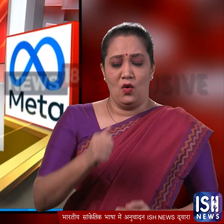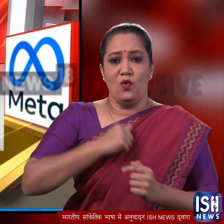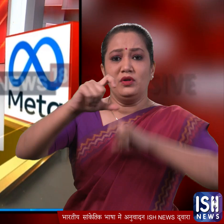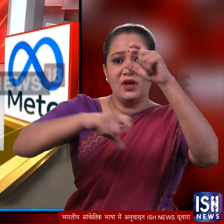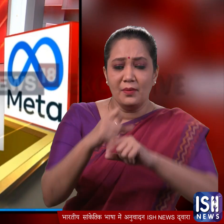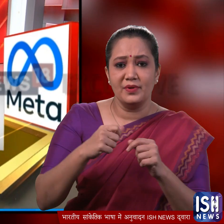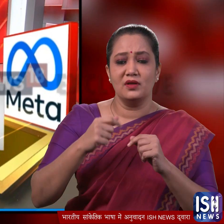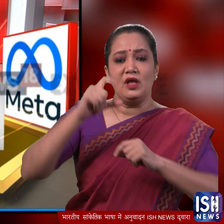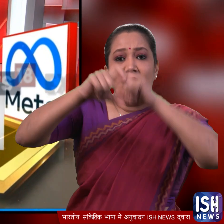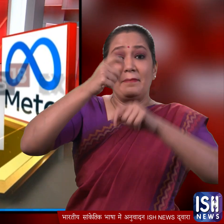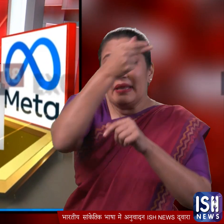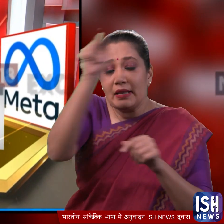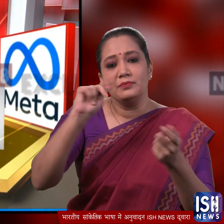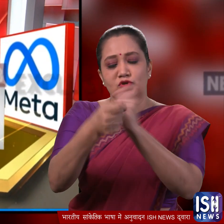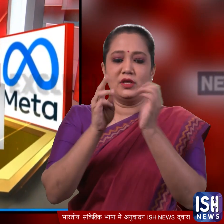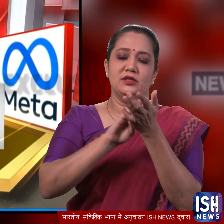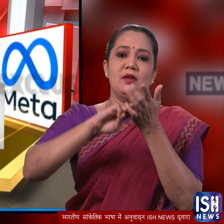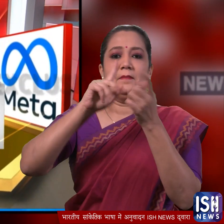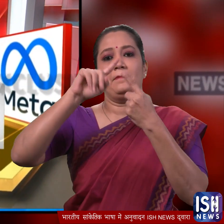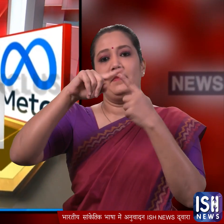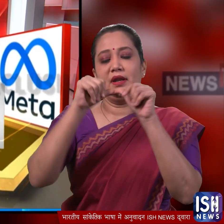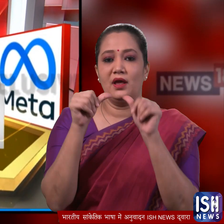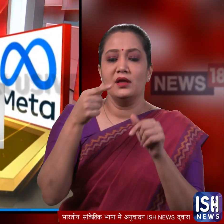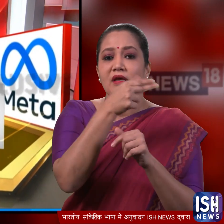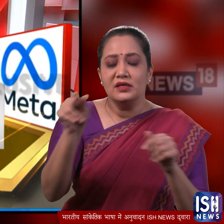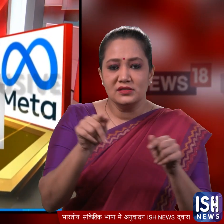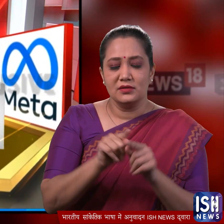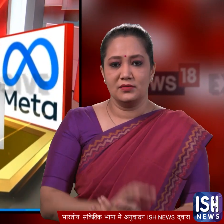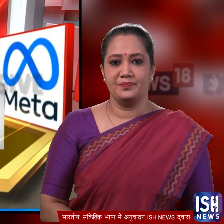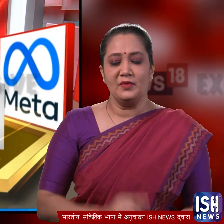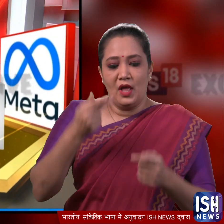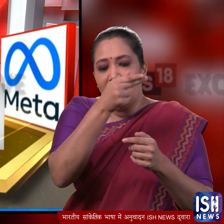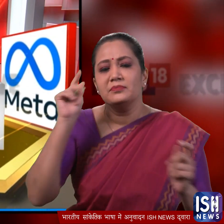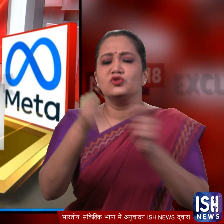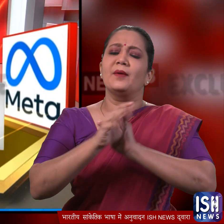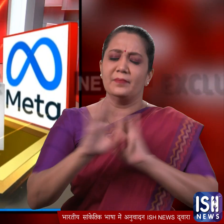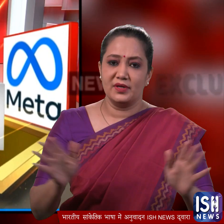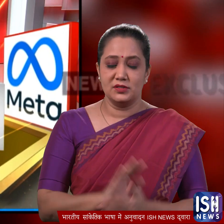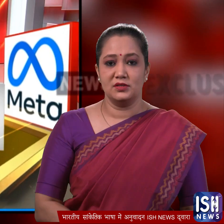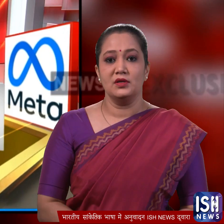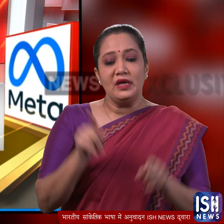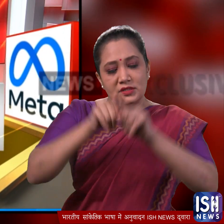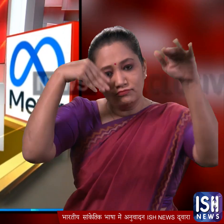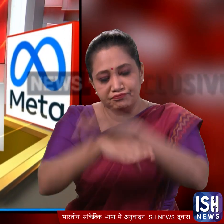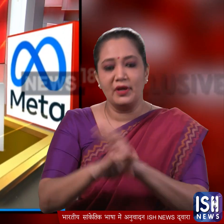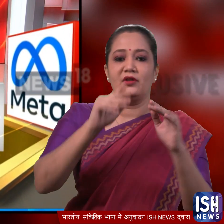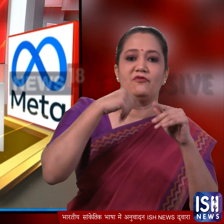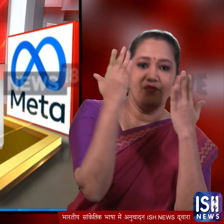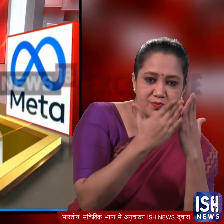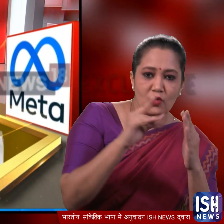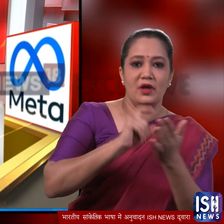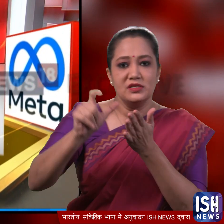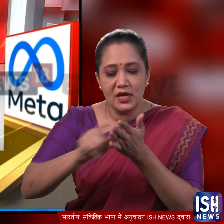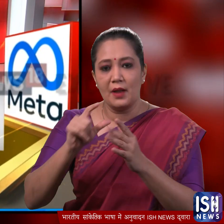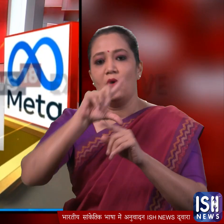कि उनकी कंपनी का कॉर्पोरेट नाम बदलकर अब मेटा कर दिया गया है, यानी उसे रीब्रांड कर दिया गया है और अब उसी के अंदर